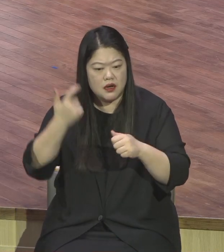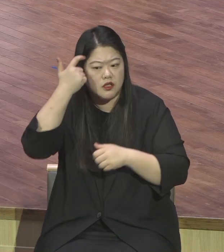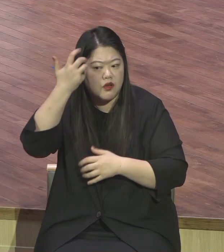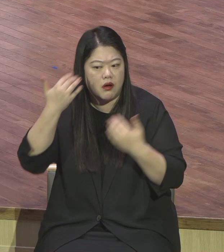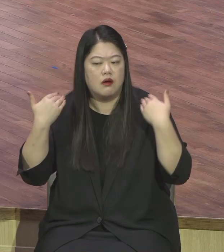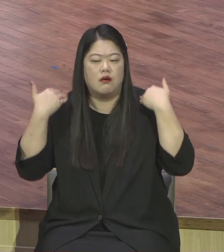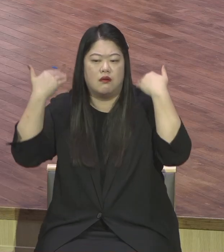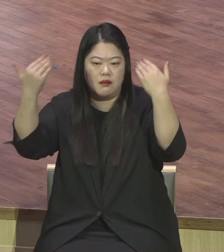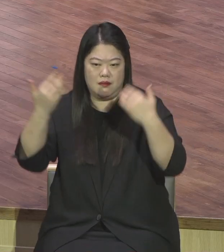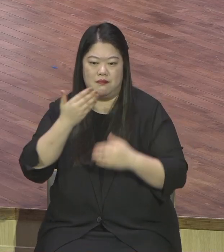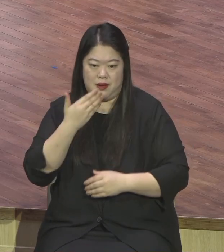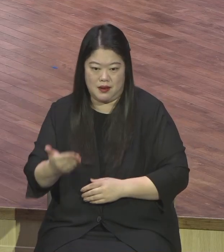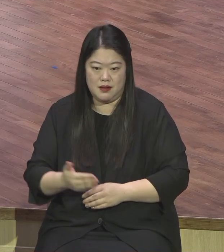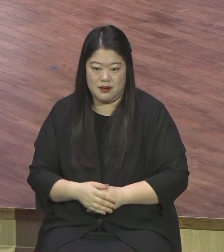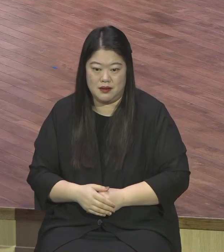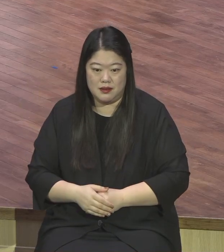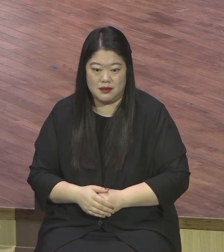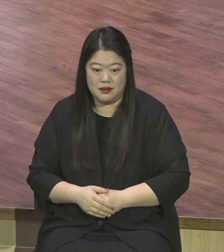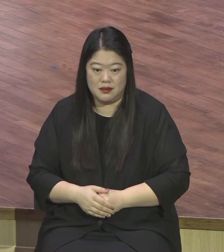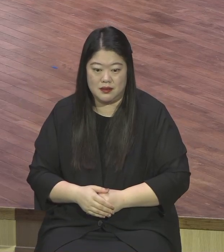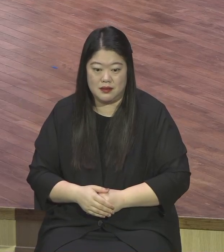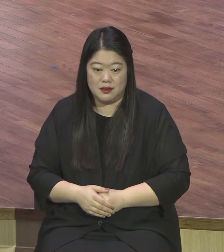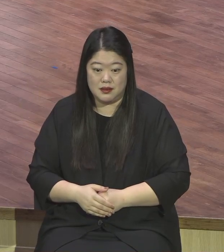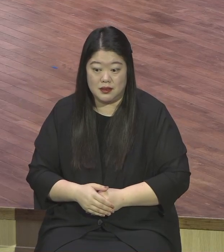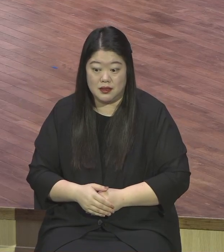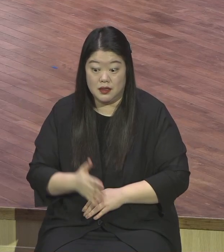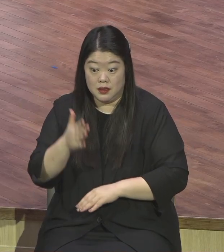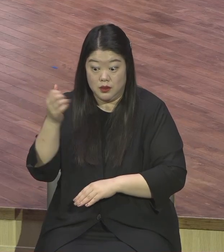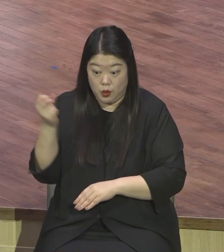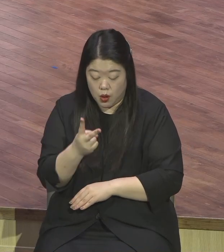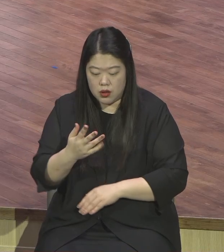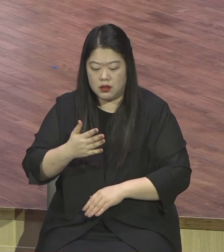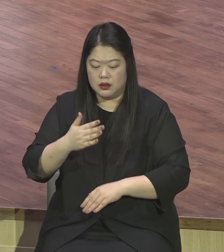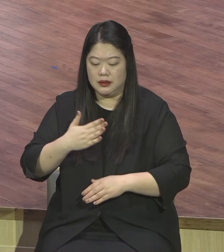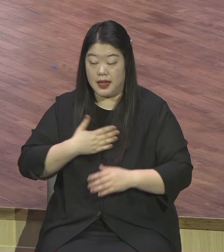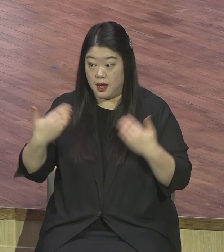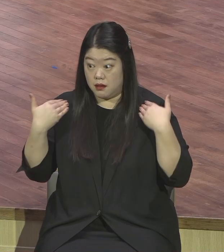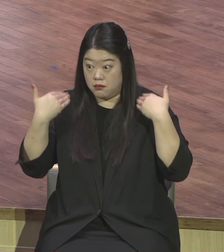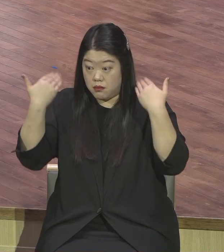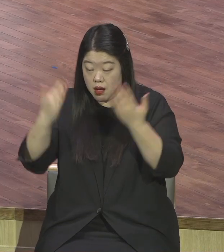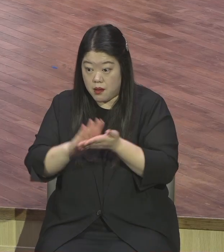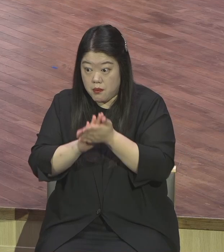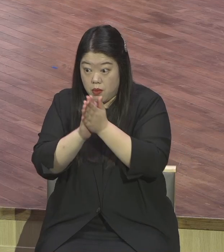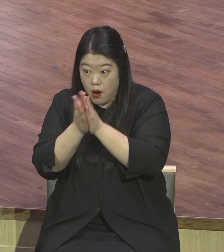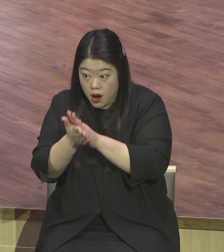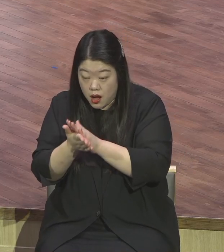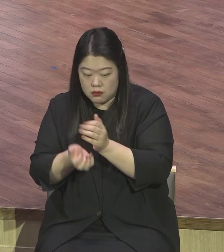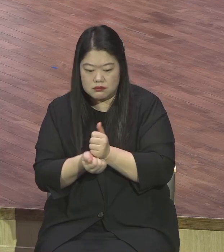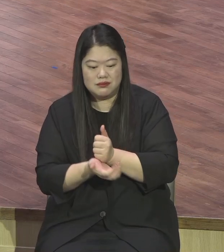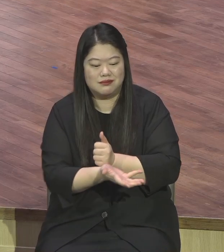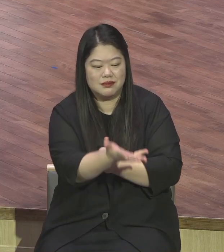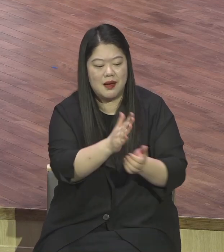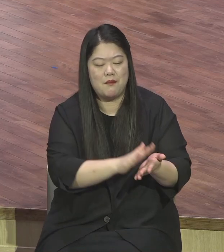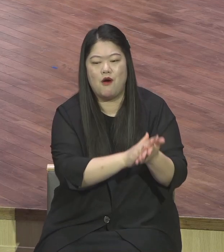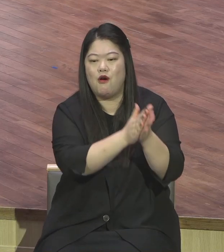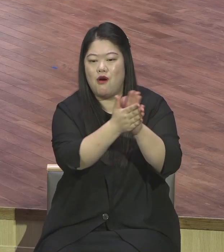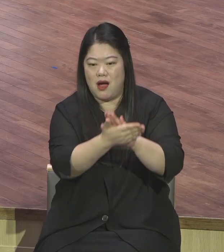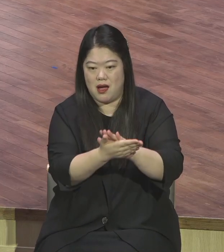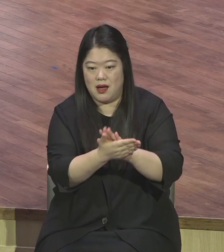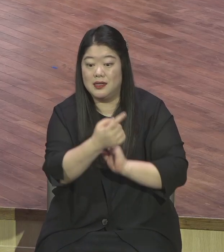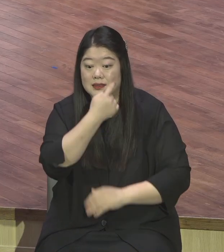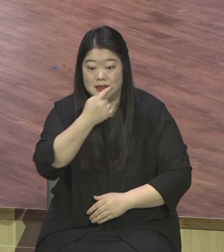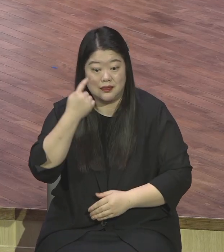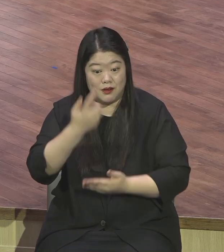일어나고 늘 여러분을 통해서 현장이 변화되는 그런 증거가 있기를 주님의